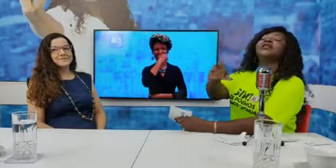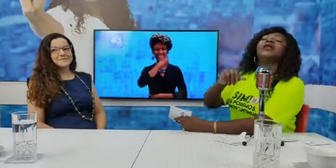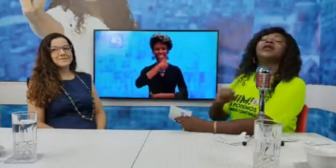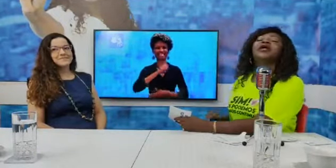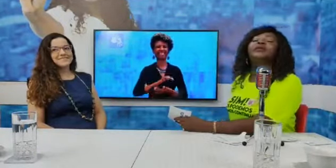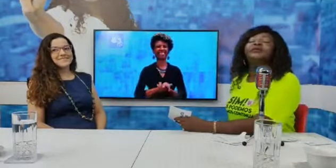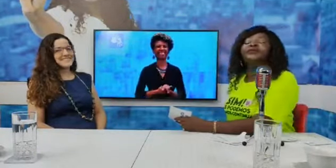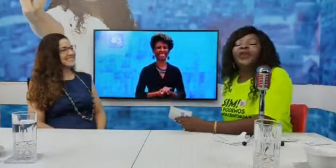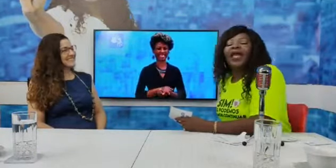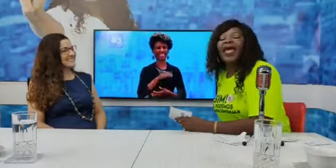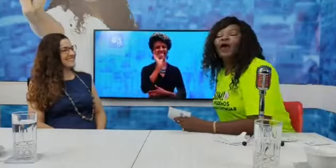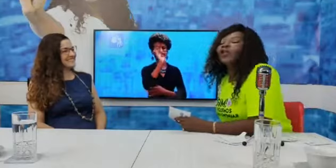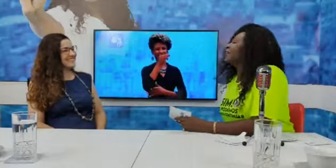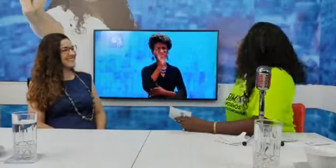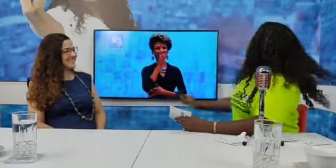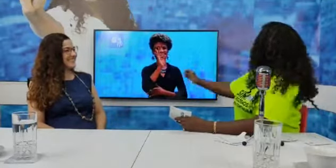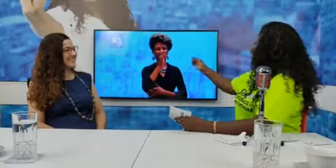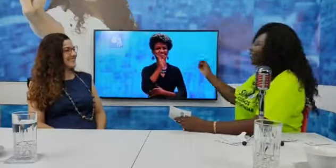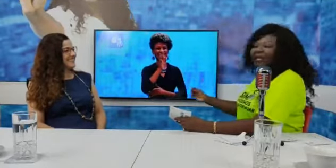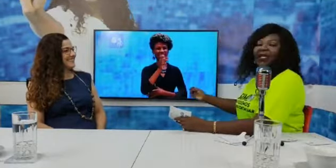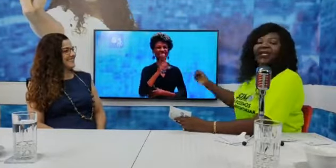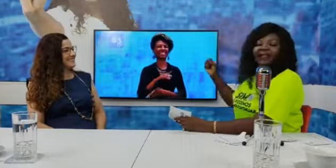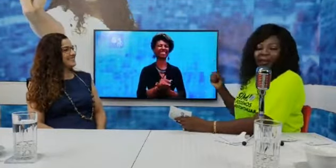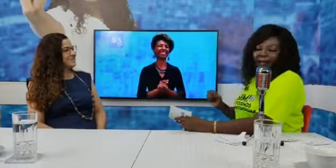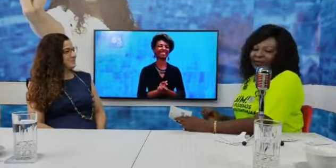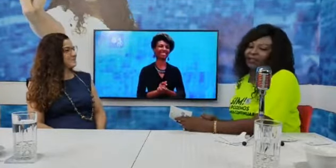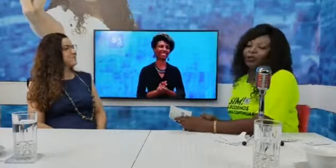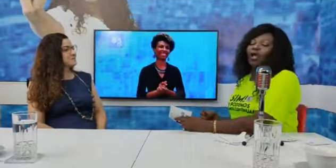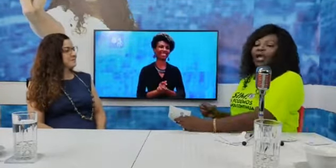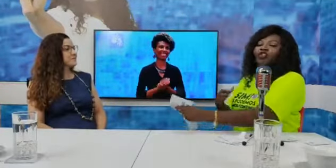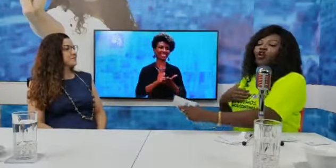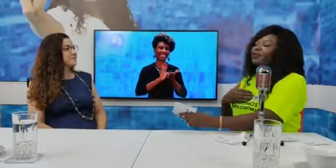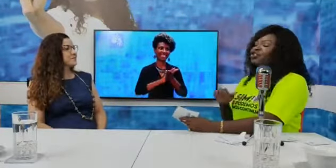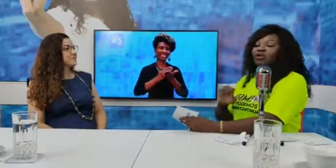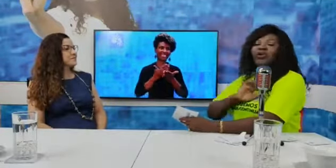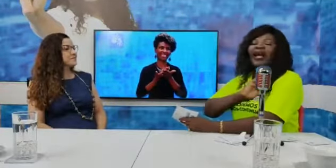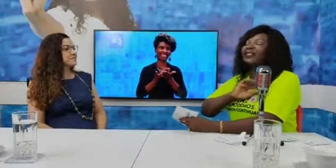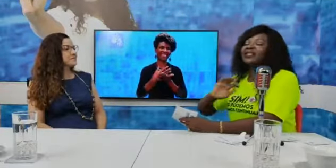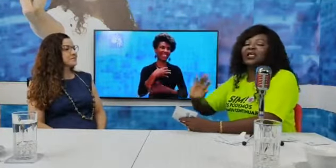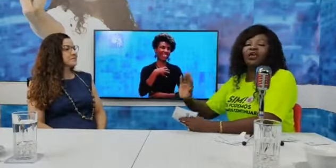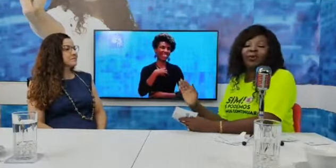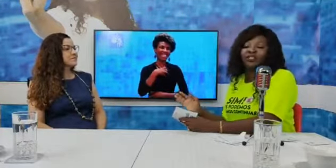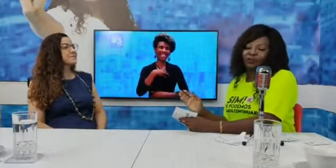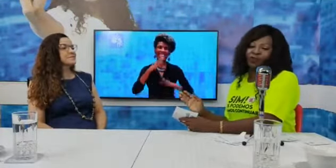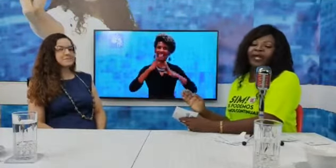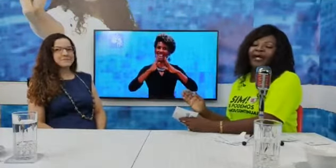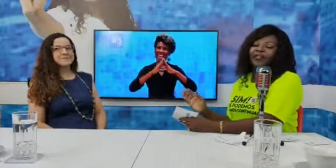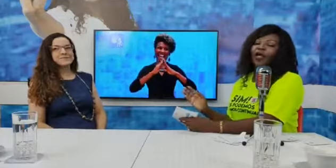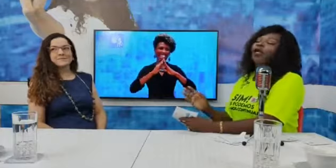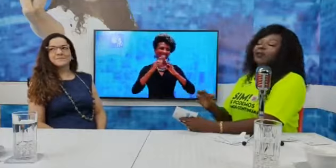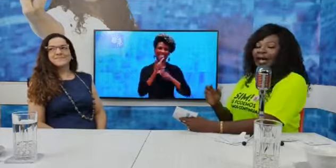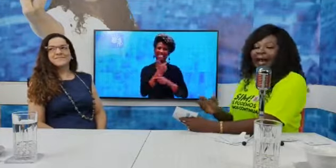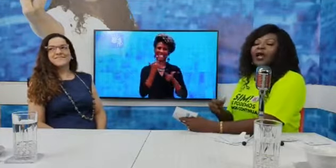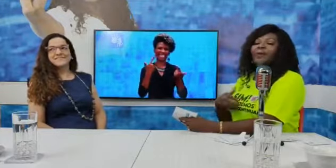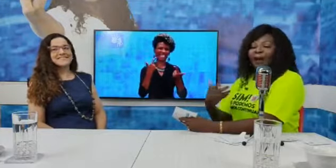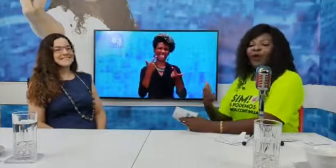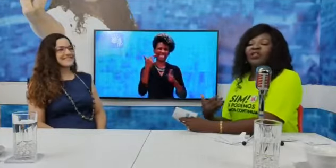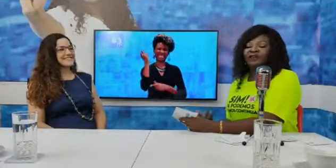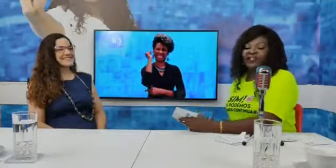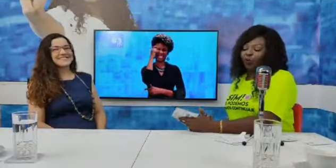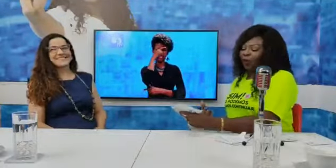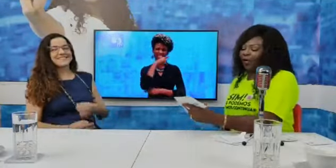Eurides, acertei. Eurides, que está aqui interpretando. Eu estou me sentindo em casa sem nenhuma dificuldade, tá?